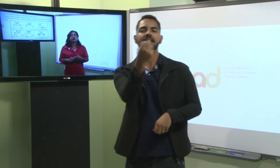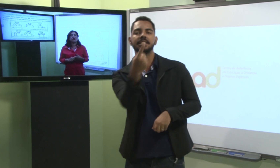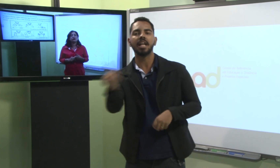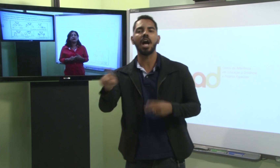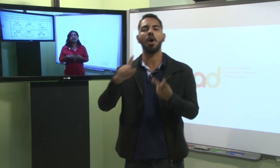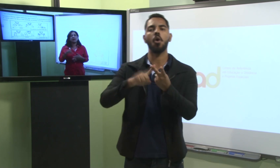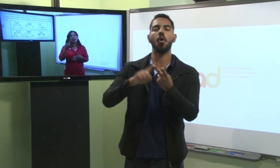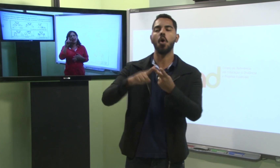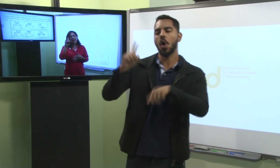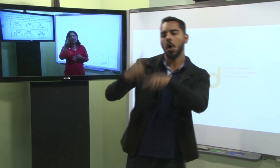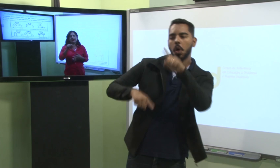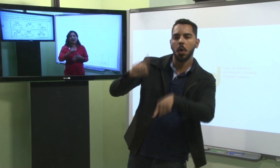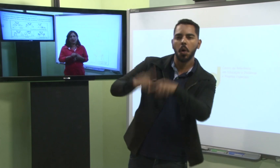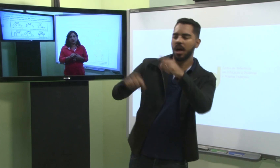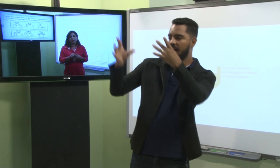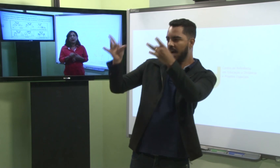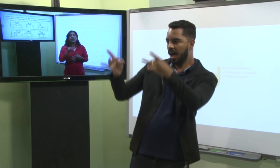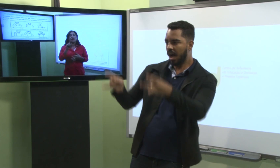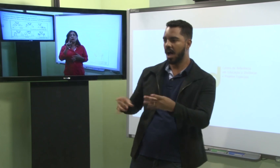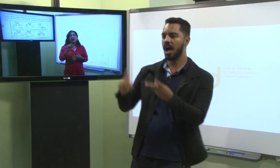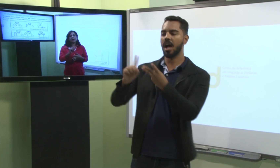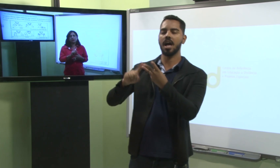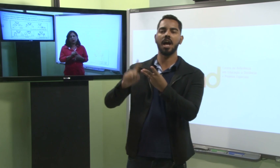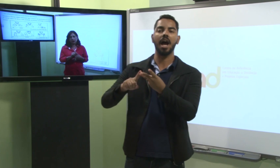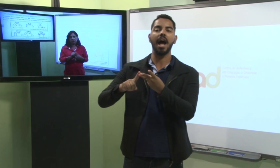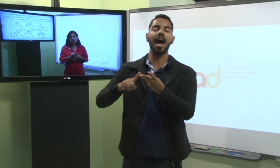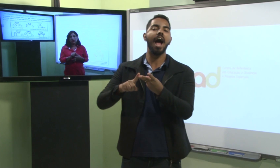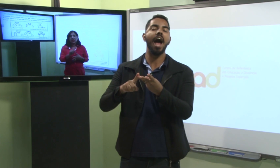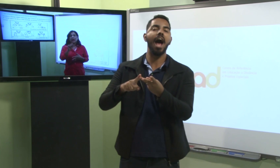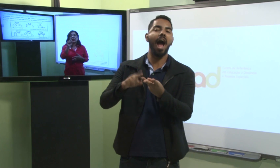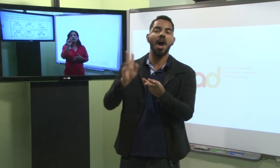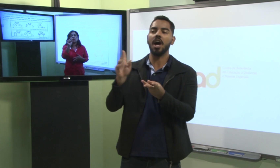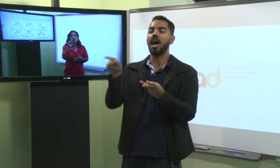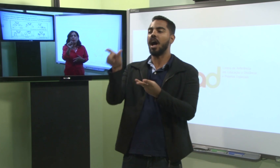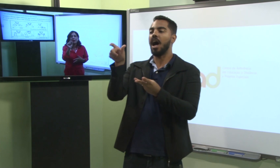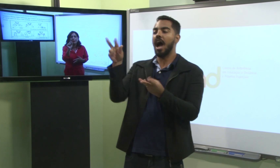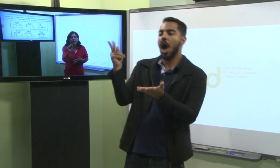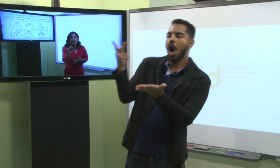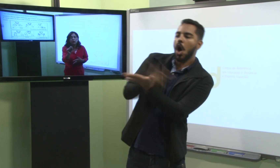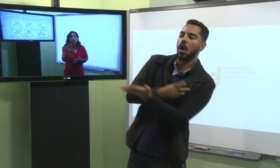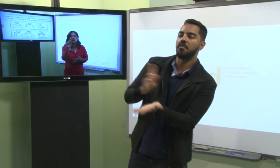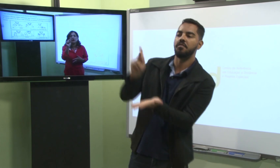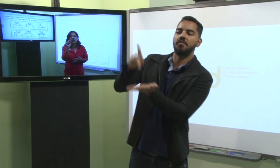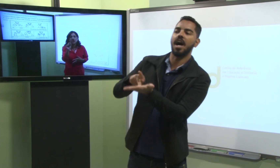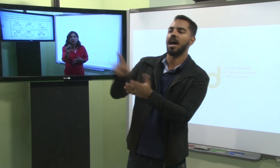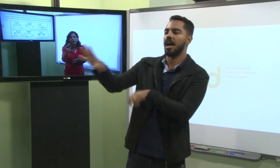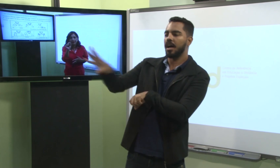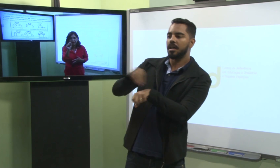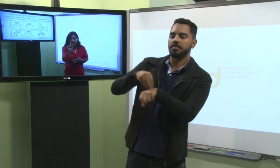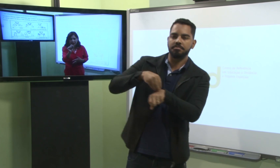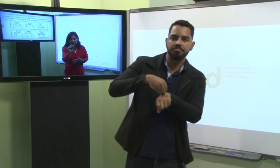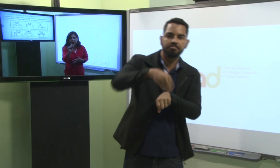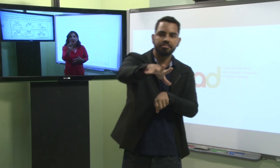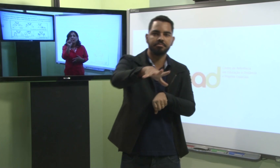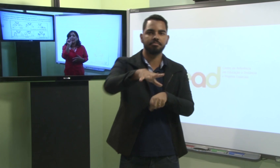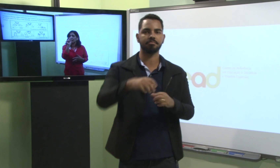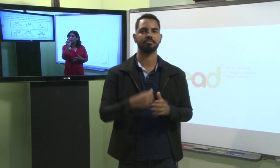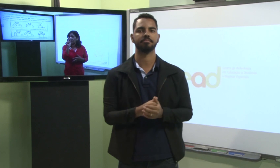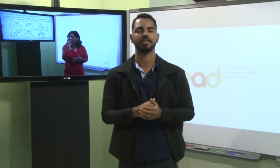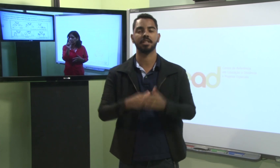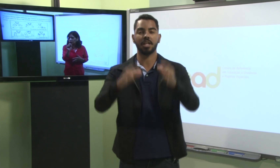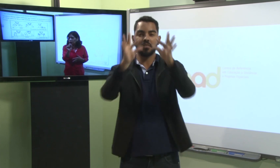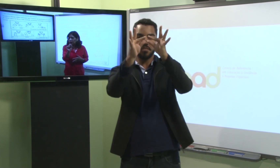e situações que lembram a realidade. E o mais importante, eles complementam o sentido da frase,